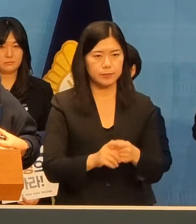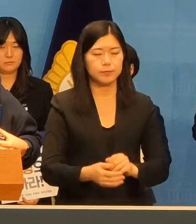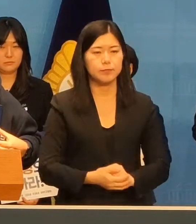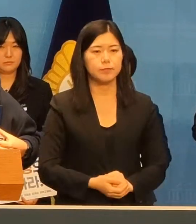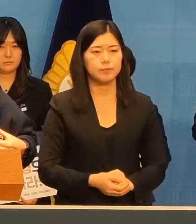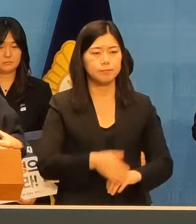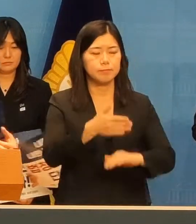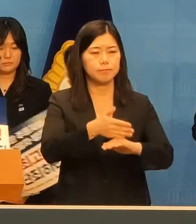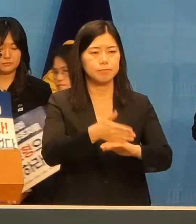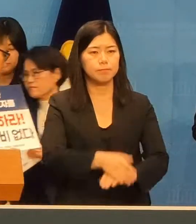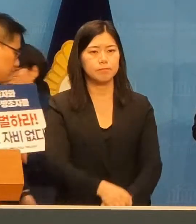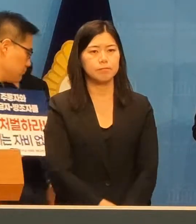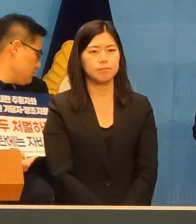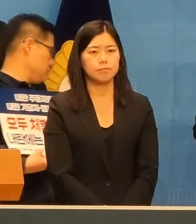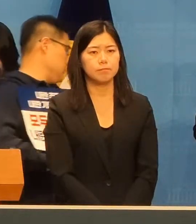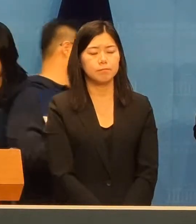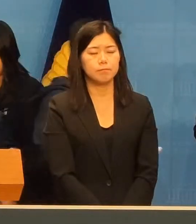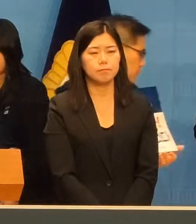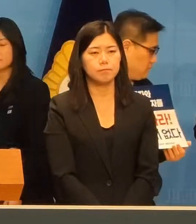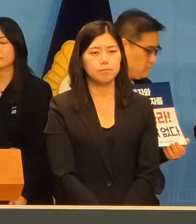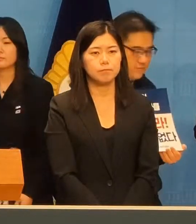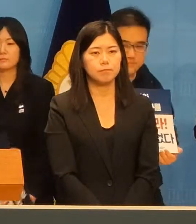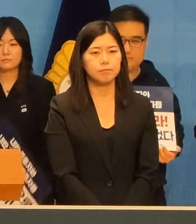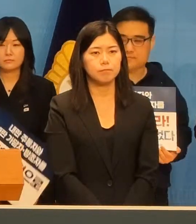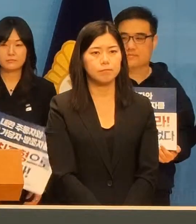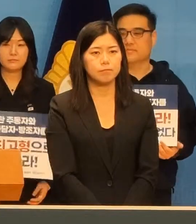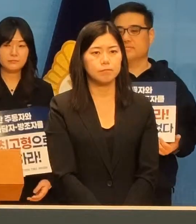것입니다. 감사합니다.